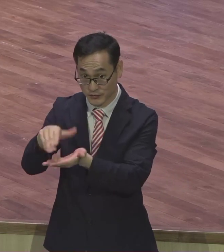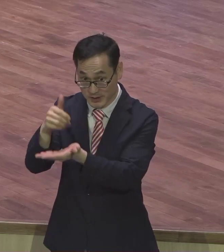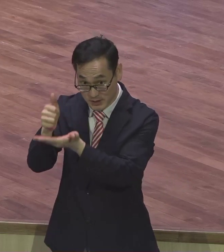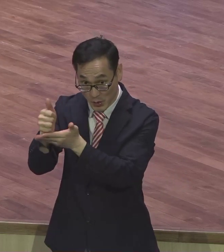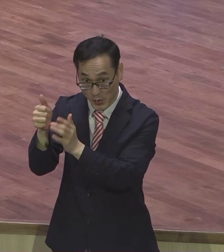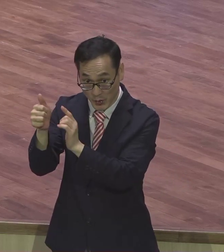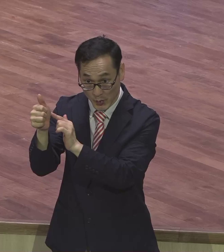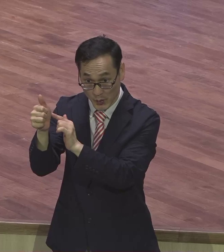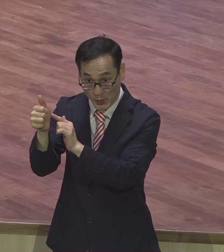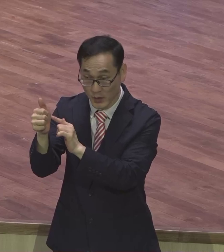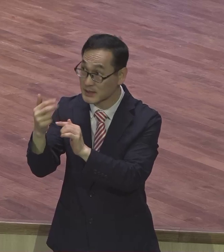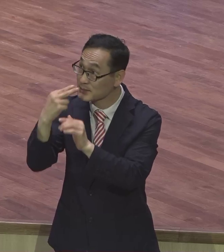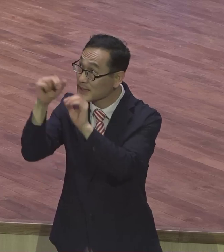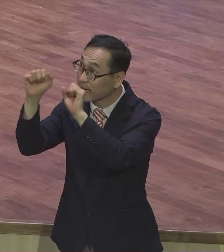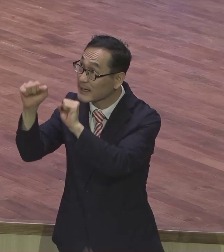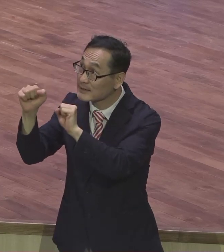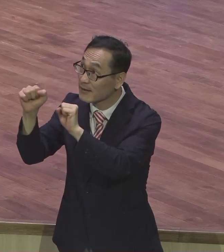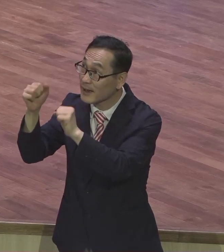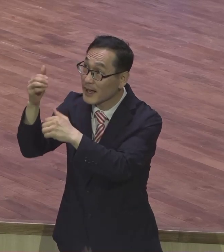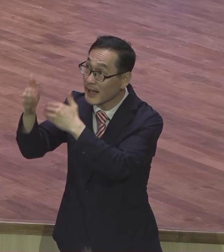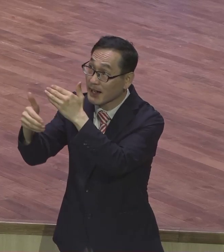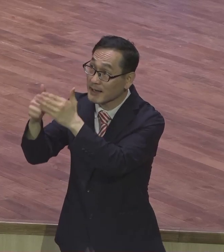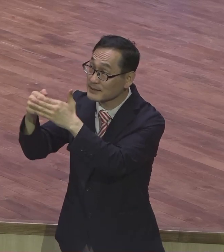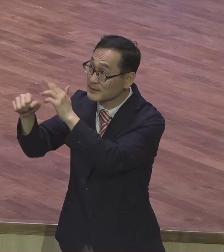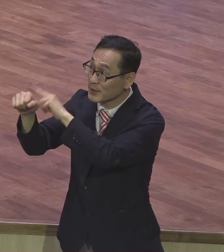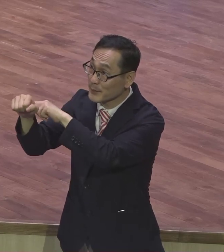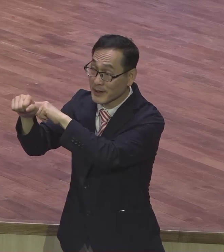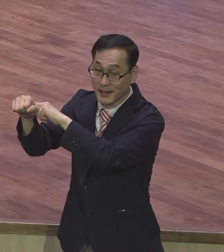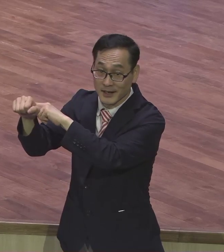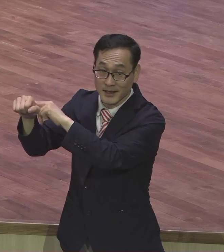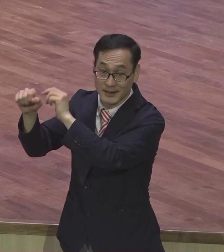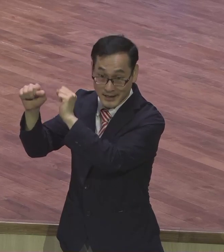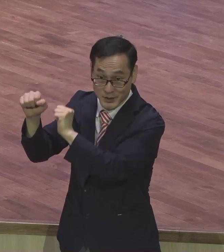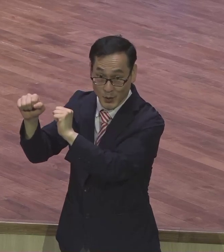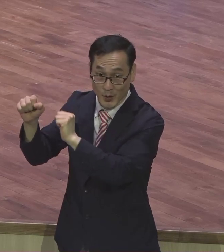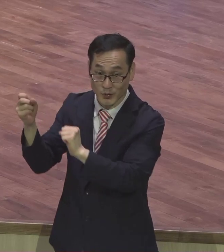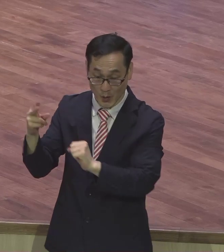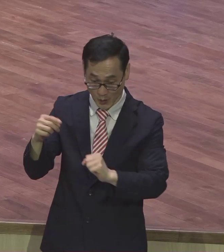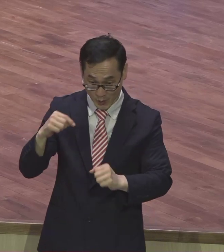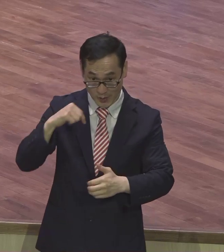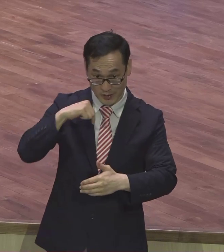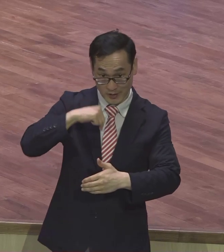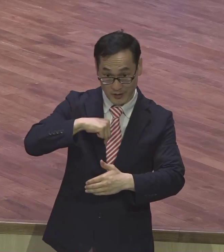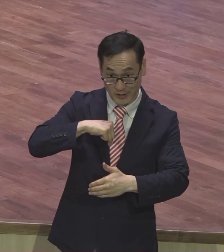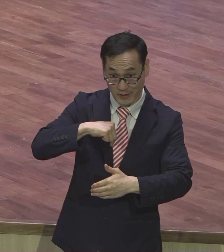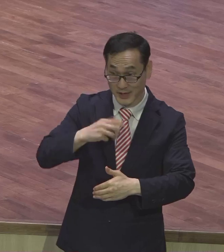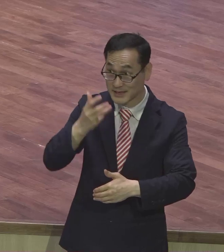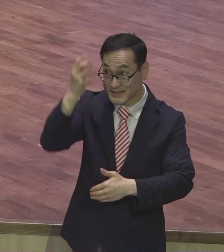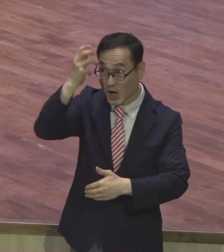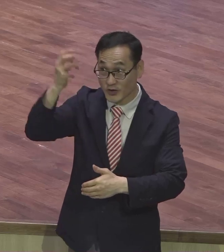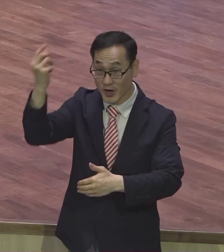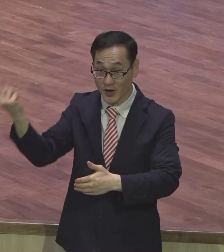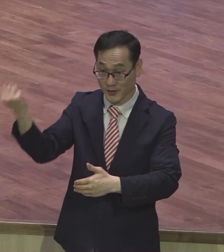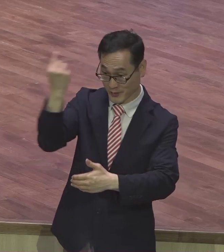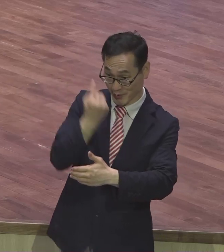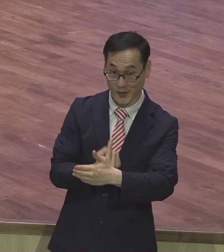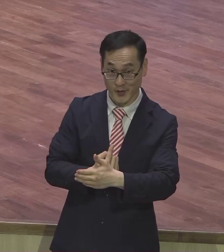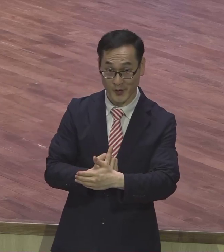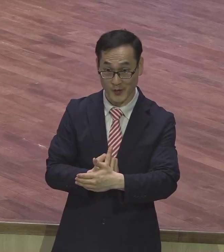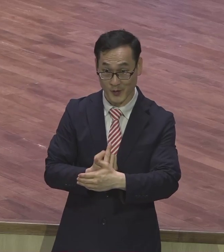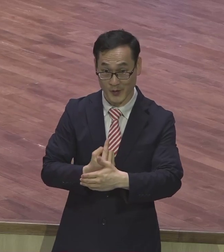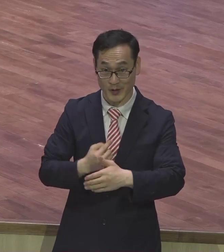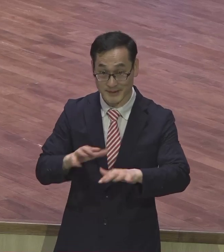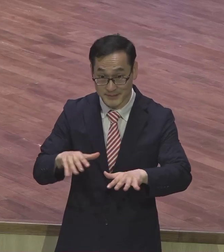그분은 살아계사 누구 계십니까 여러분 안에 계십니다 하나님 보좌 우편에 계시면서 여러분 안에